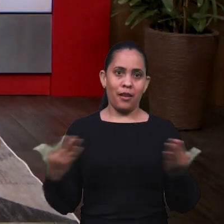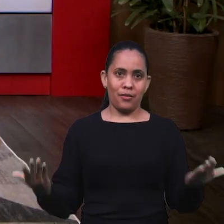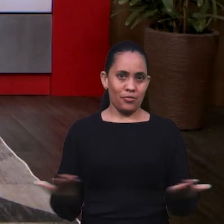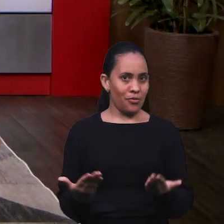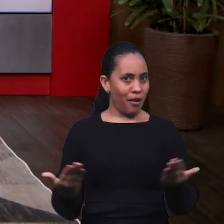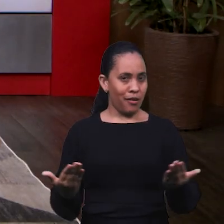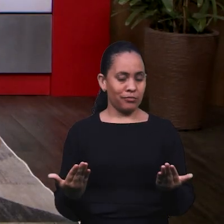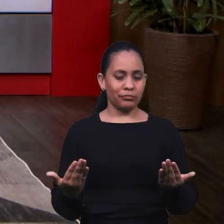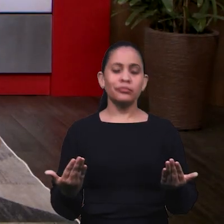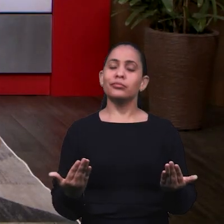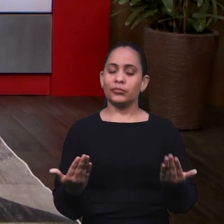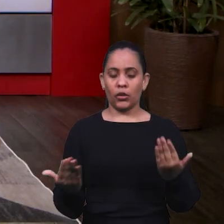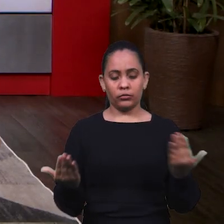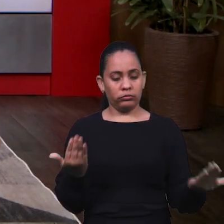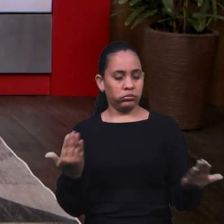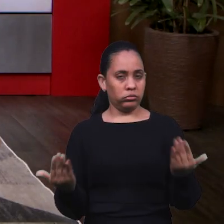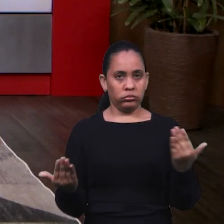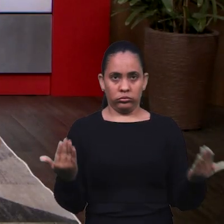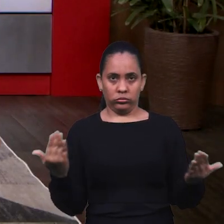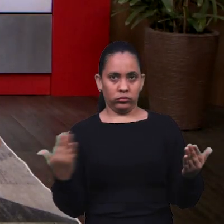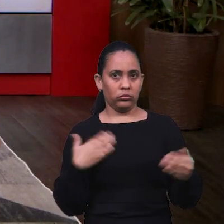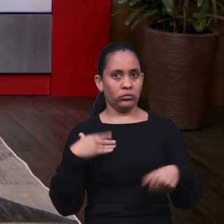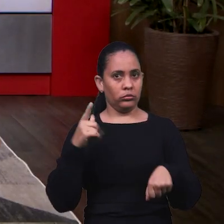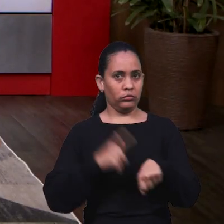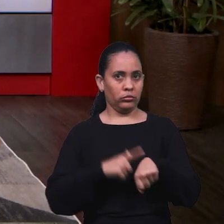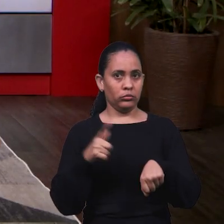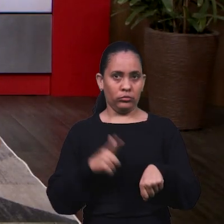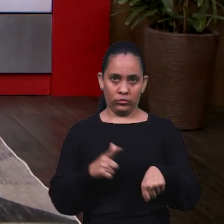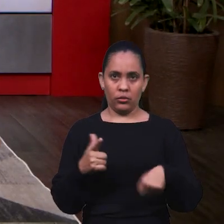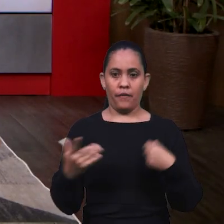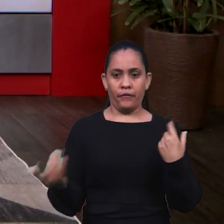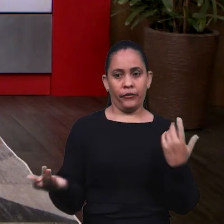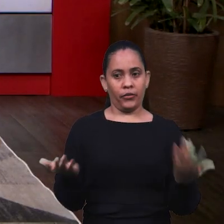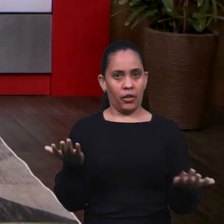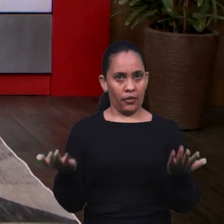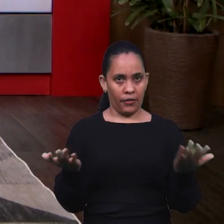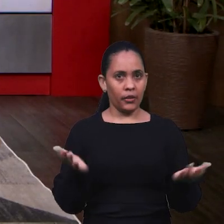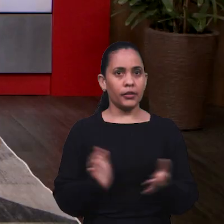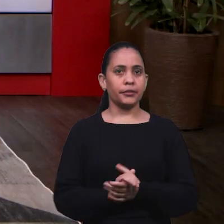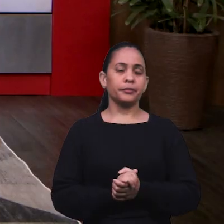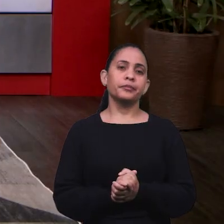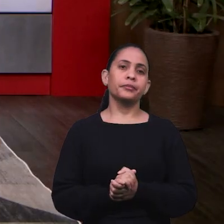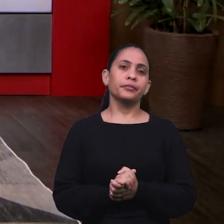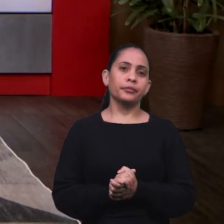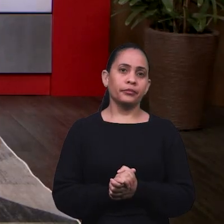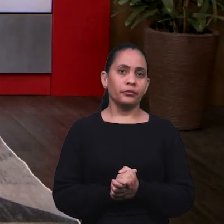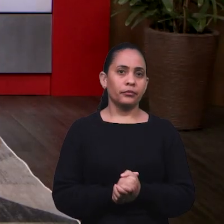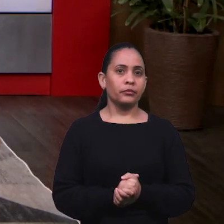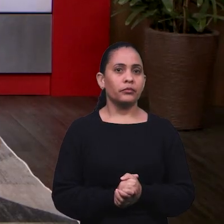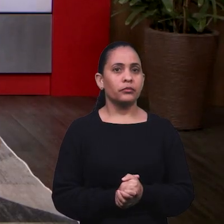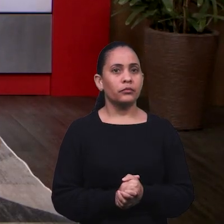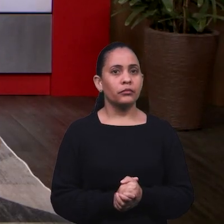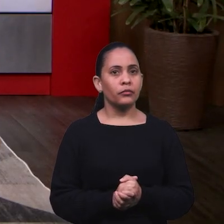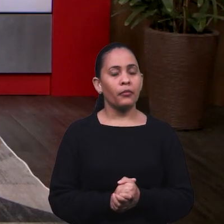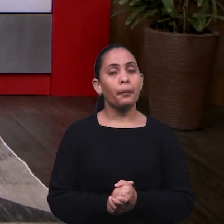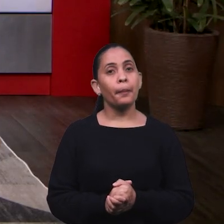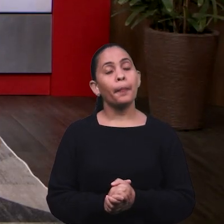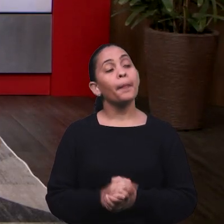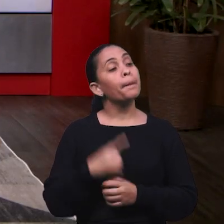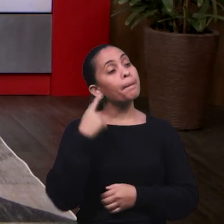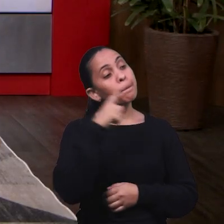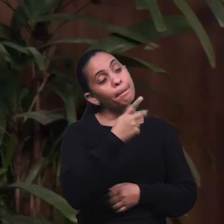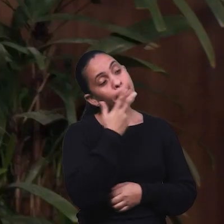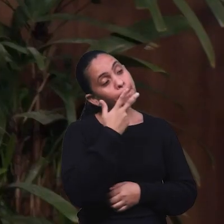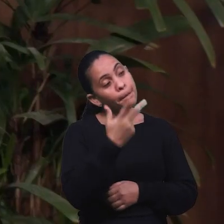assim, vai ser feita uma proporção. Aí na hora eles fazem então essa proporção Sim, lá na sim. perícia. Faz essa Perfeito. proporção. E aí você